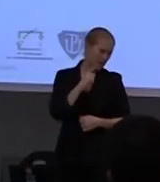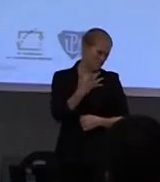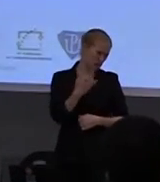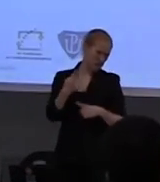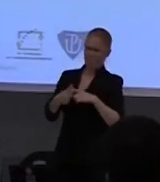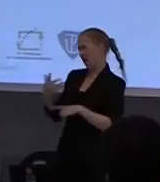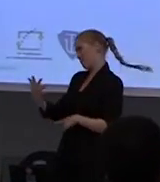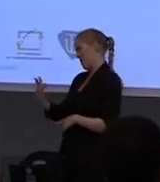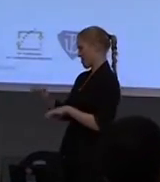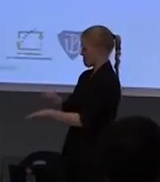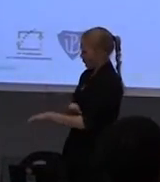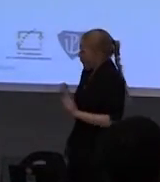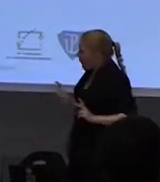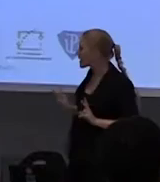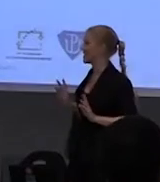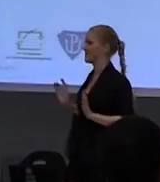Mým potřebám, děkuji.